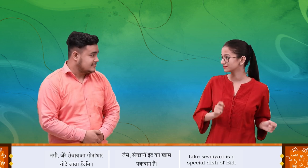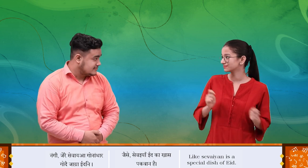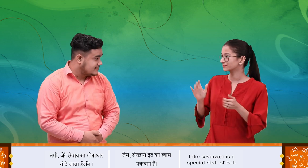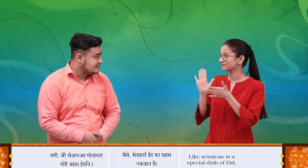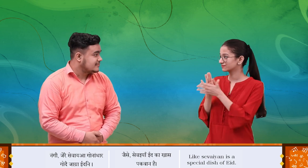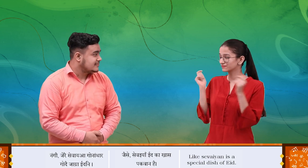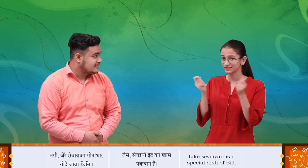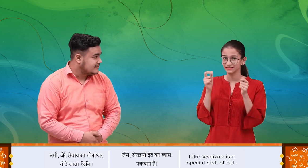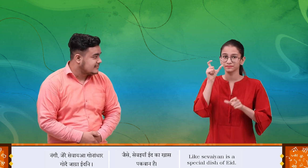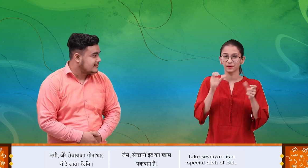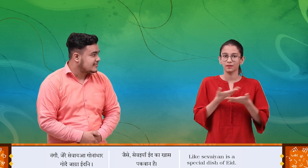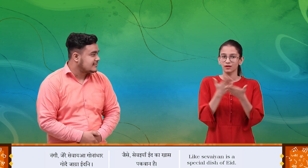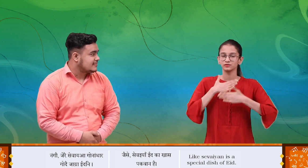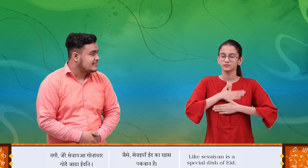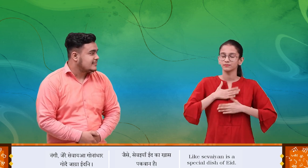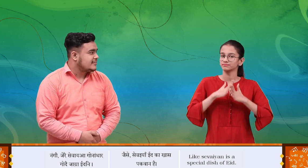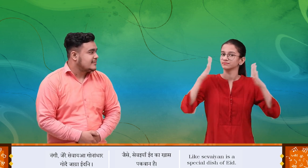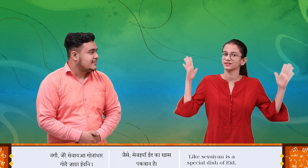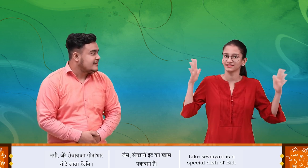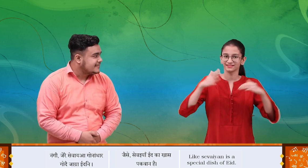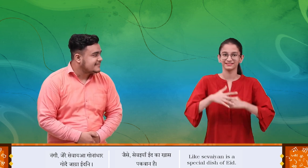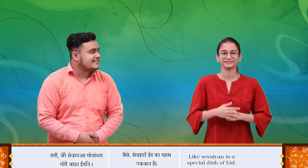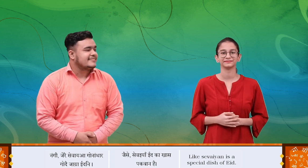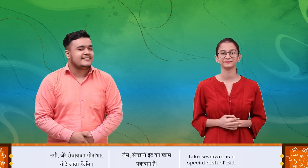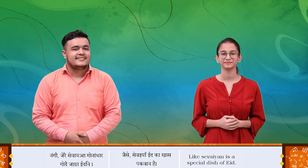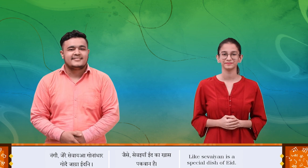नंगौ, जेरै सेवाया गोनांथार गोदै जाग्रा ईदनि।